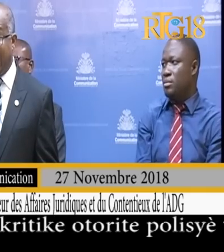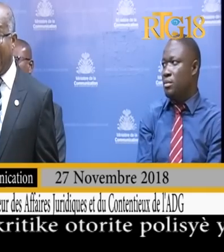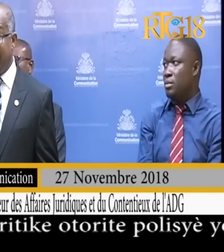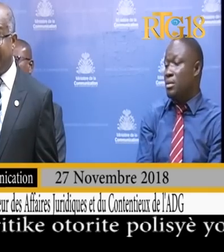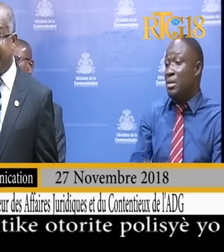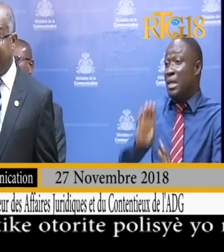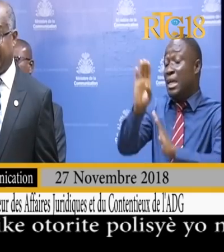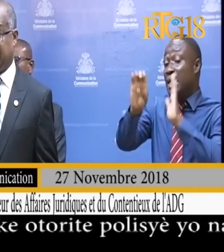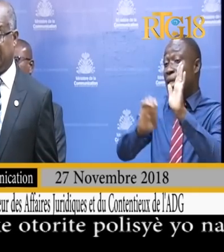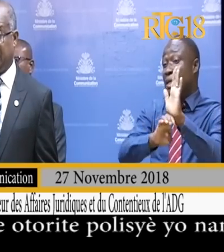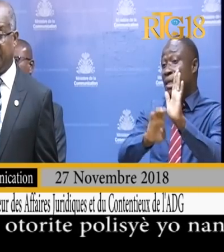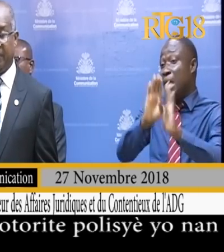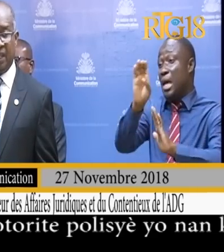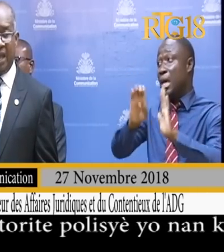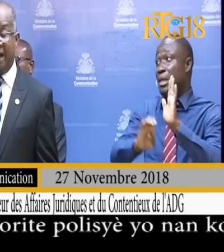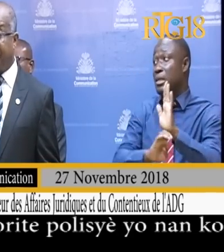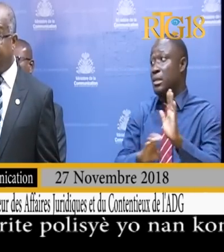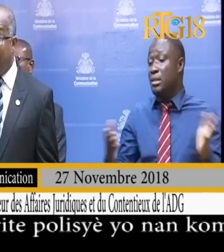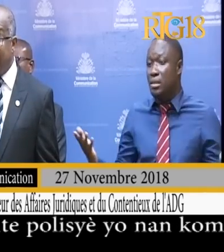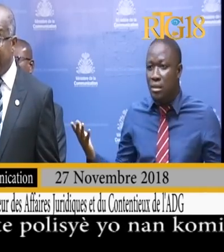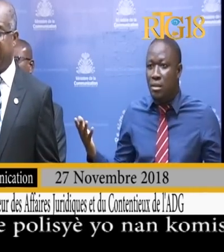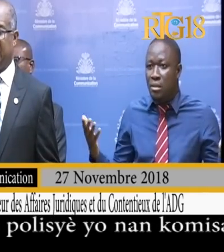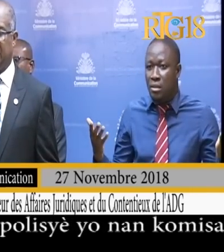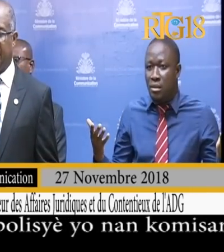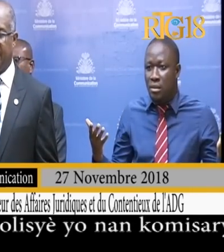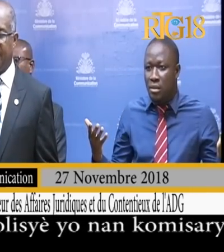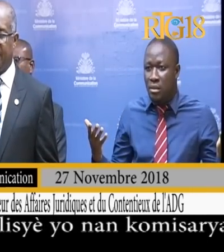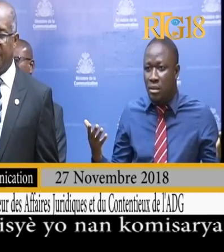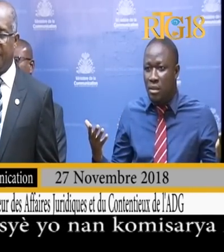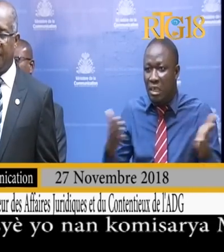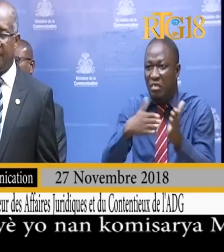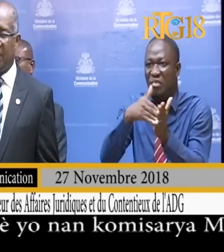L'état haïtien a faïe